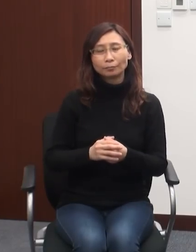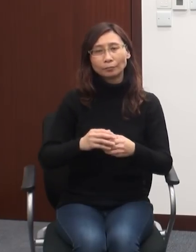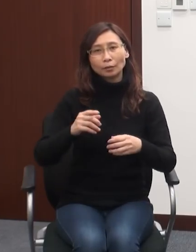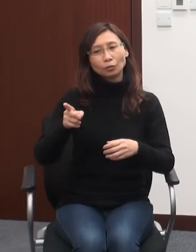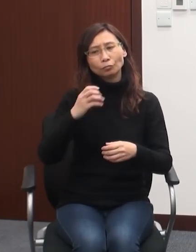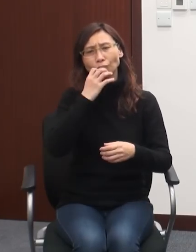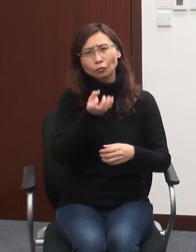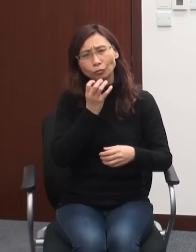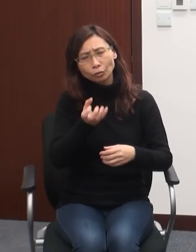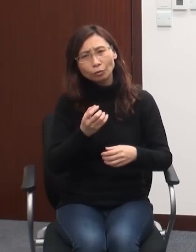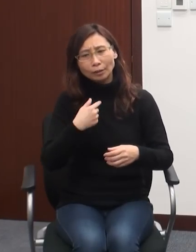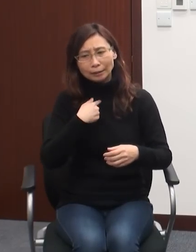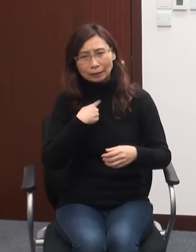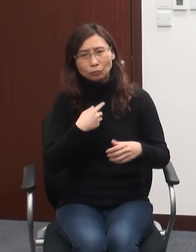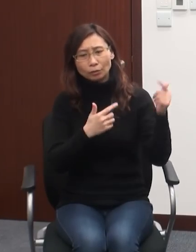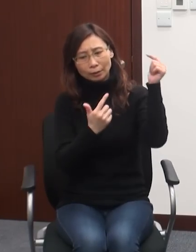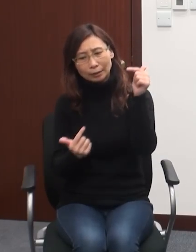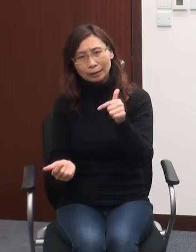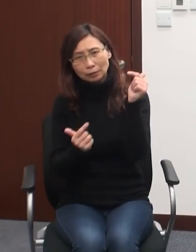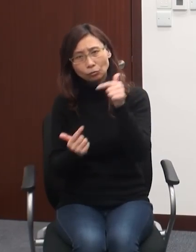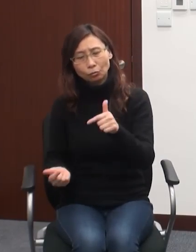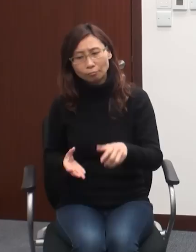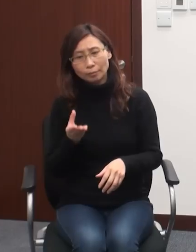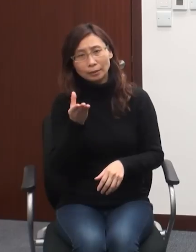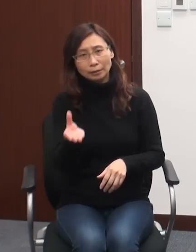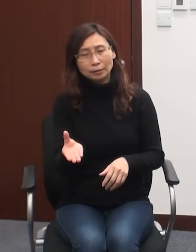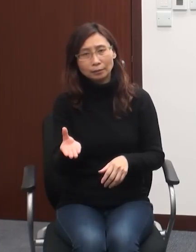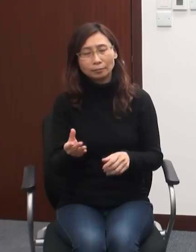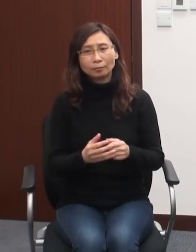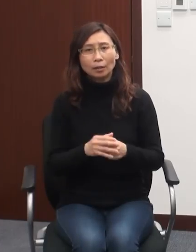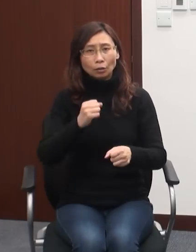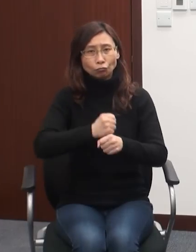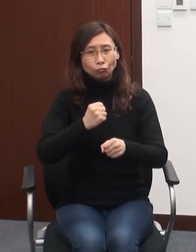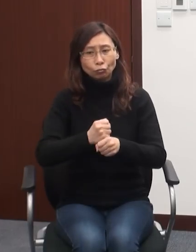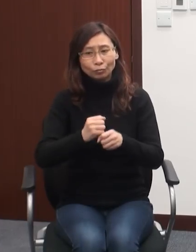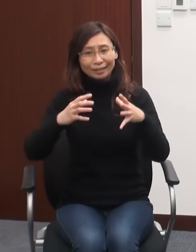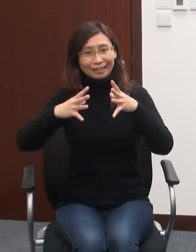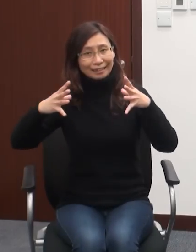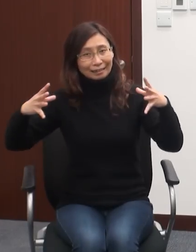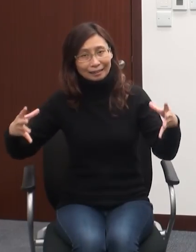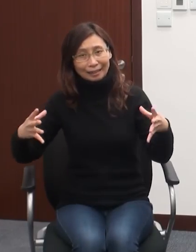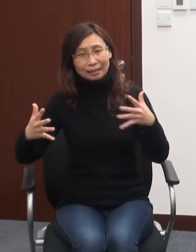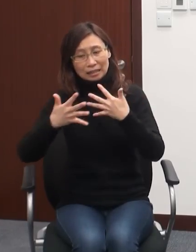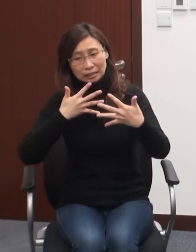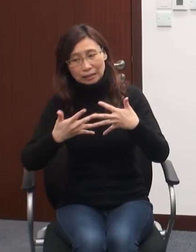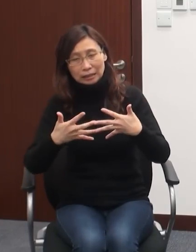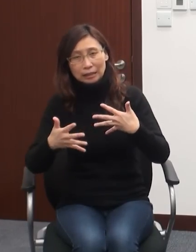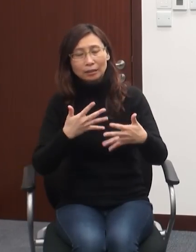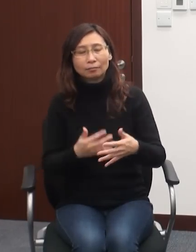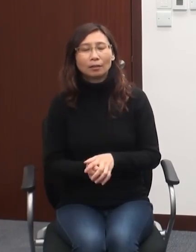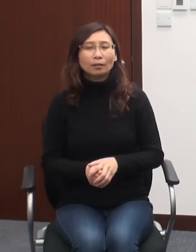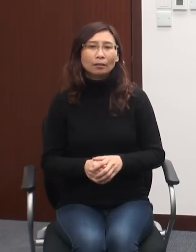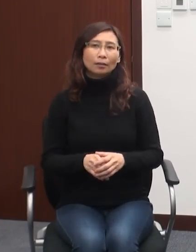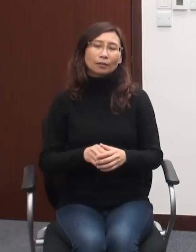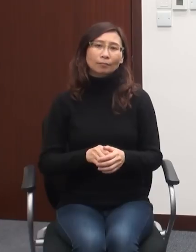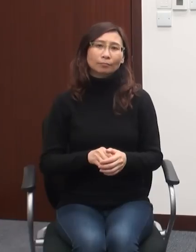佢哋要解決嘅問題就係繼續俾錢去做一啲大而無當嘅嘢，或者可以咁樣講就係專係為咗大財團揾錢